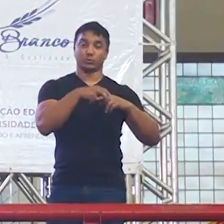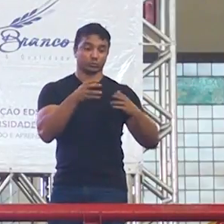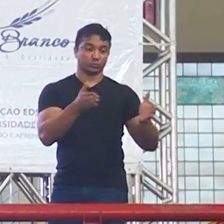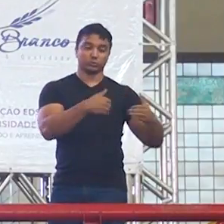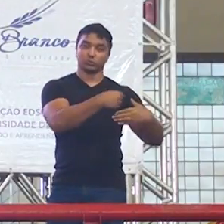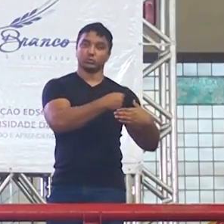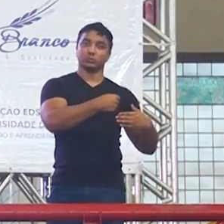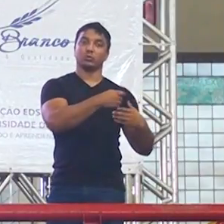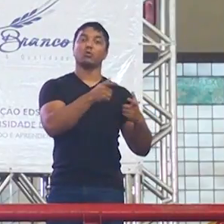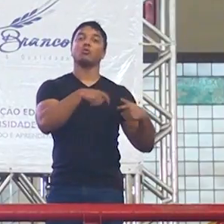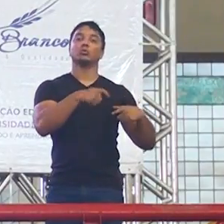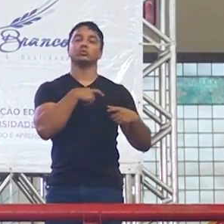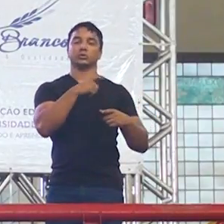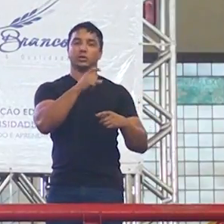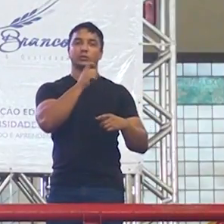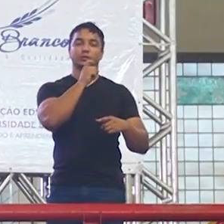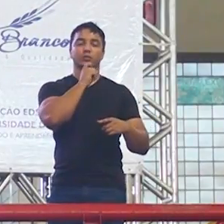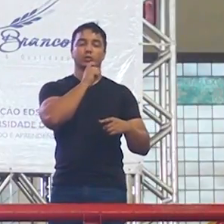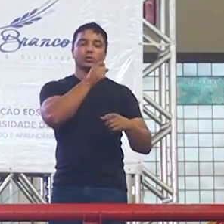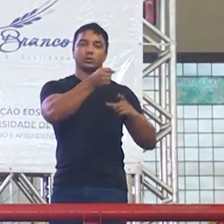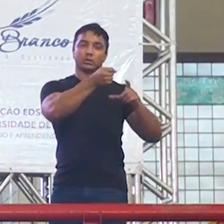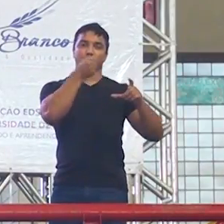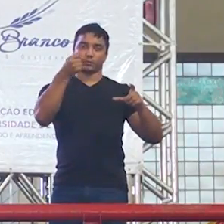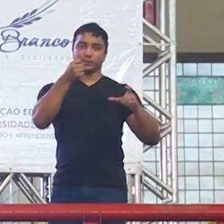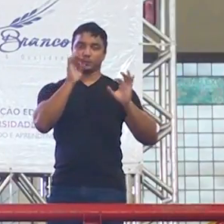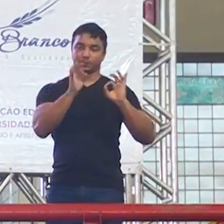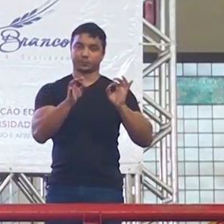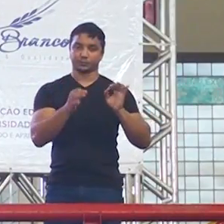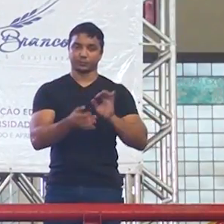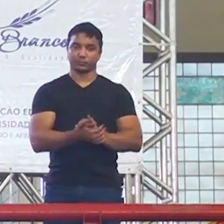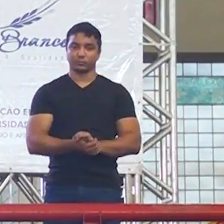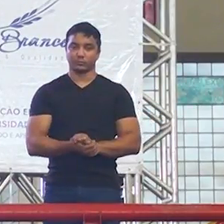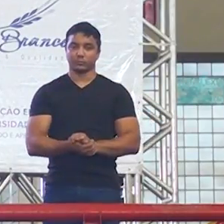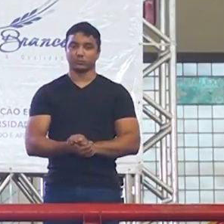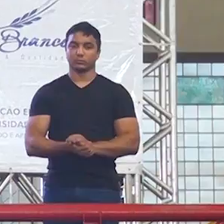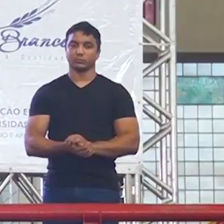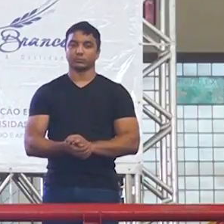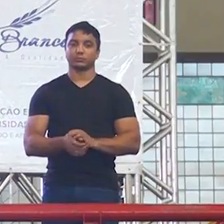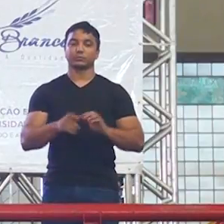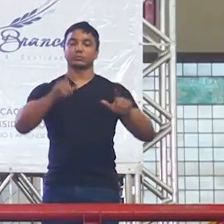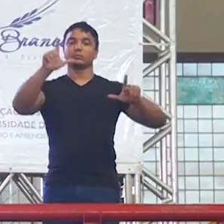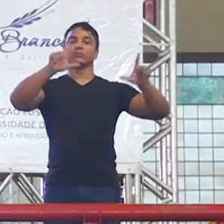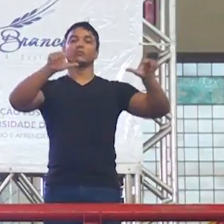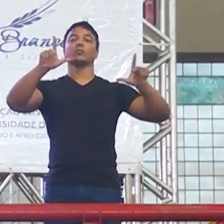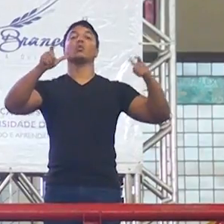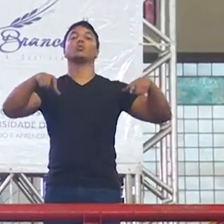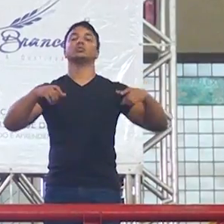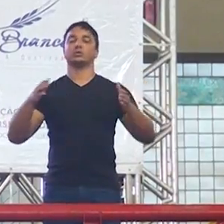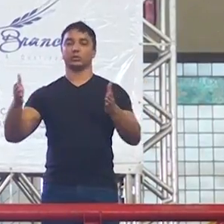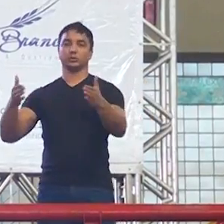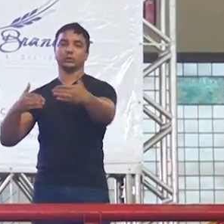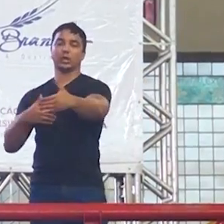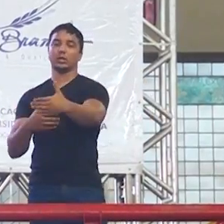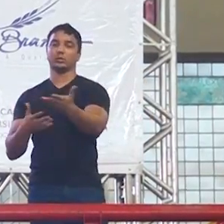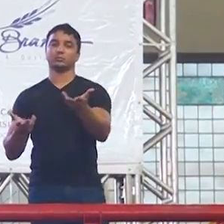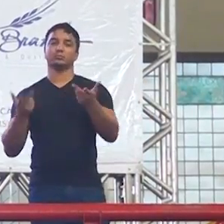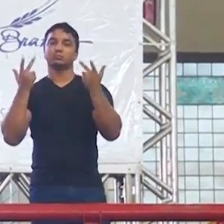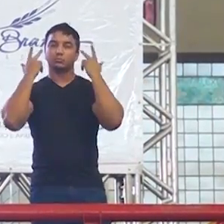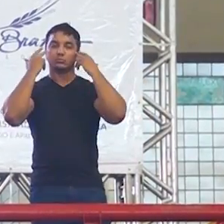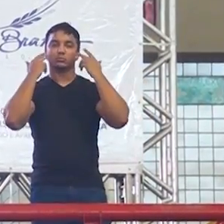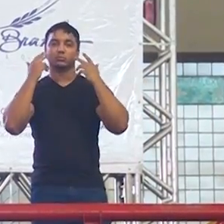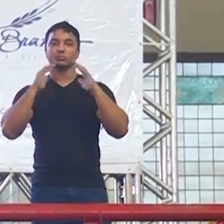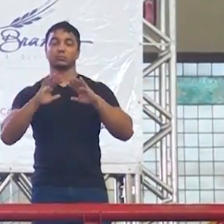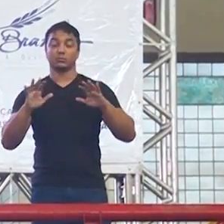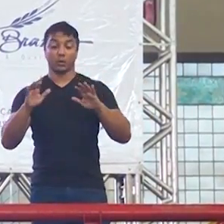cozinha é onde está a geladeira. Você identifica onde é a cozinha aí. Certo? Televisor. Está na sala.